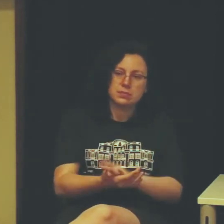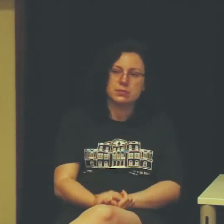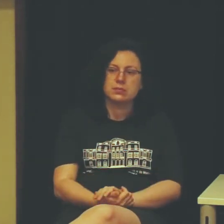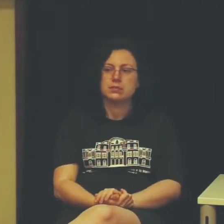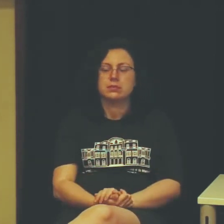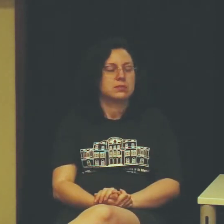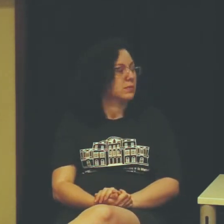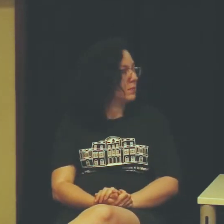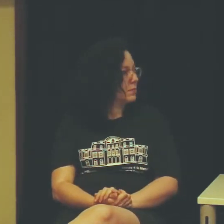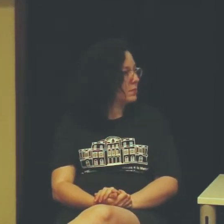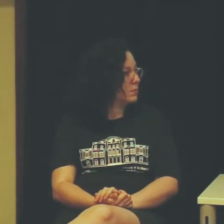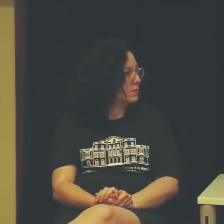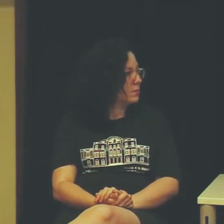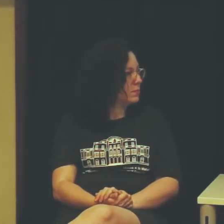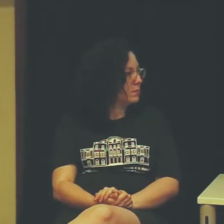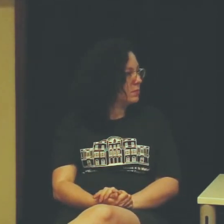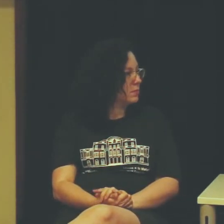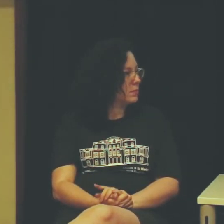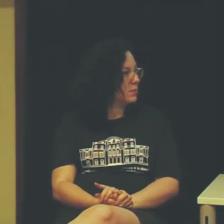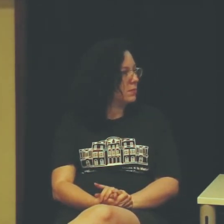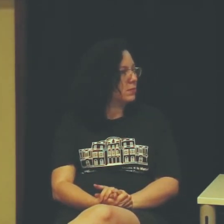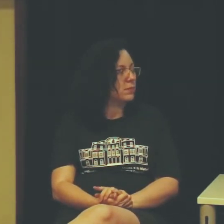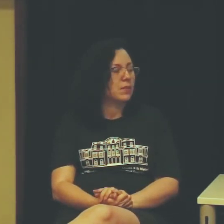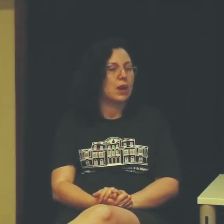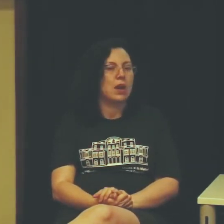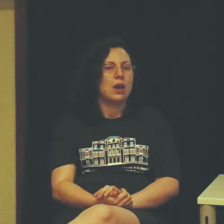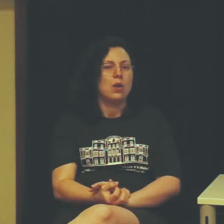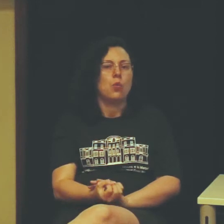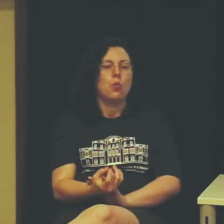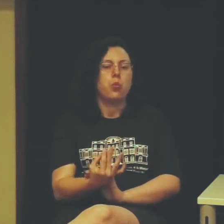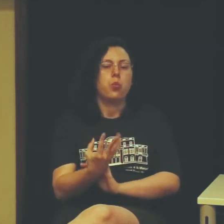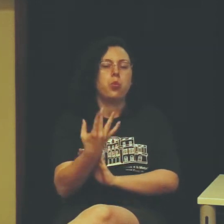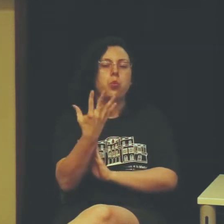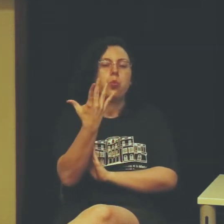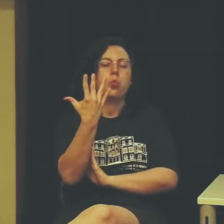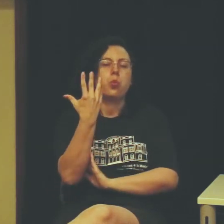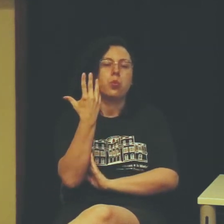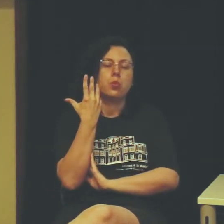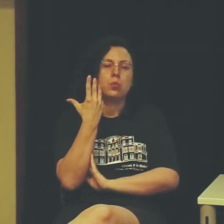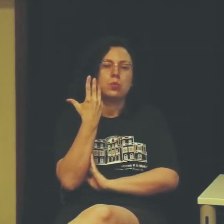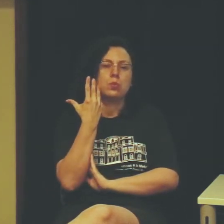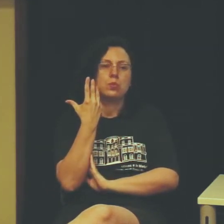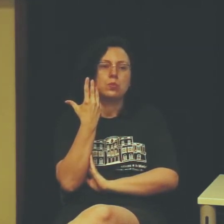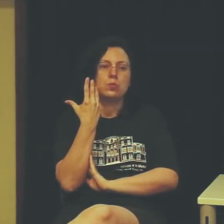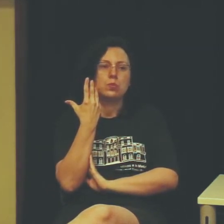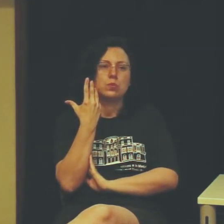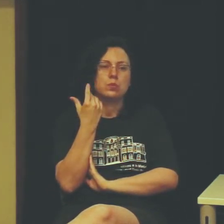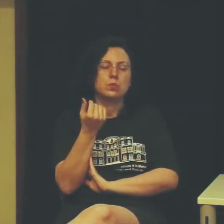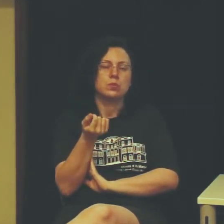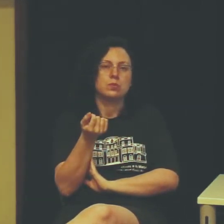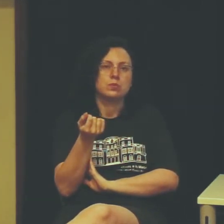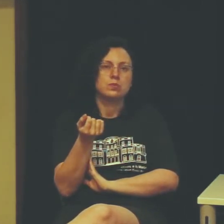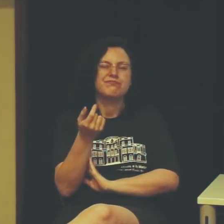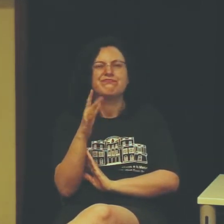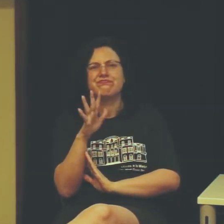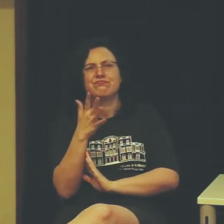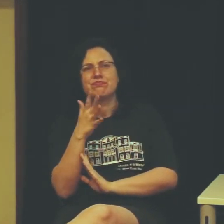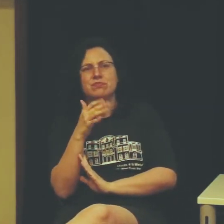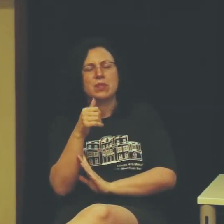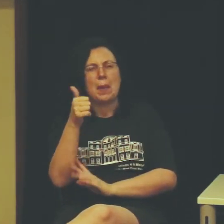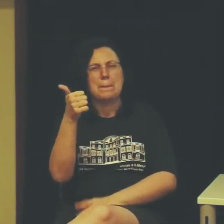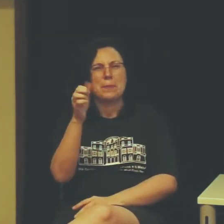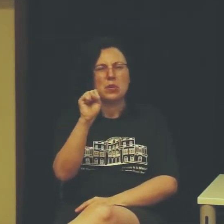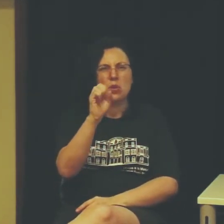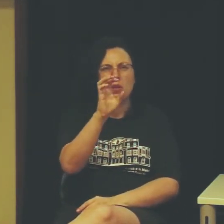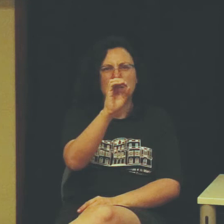chamar só a atenção de mais uma, que é o ponto de fusão, em torno de 1552 graus Celsius, que é o ponto de fusão paládio.